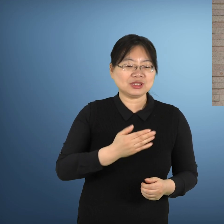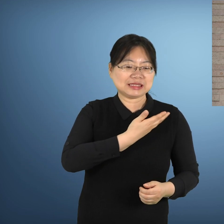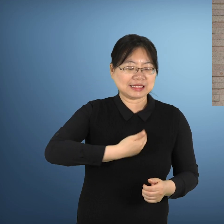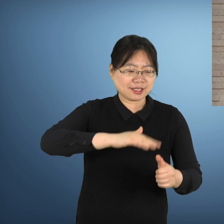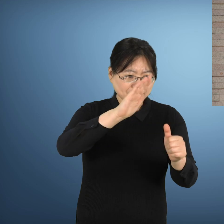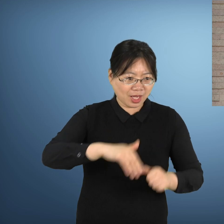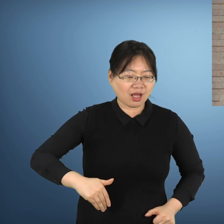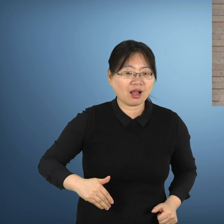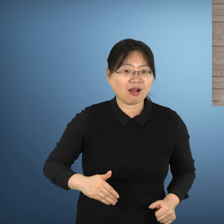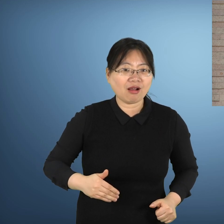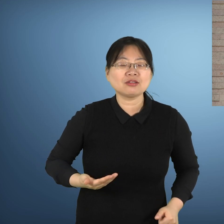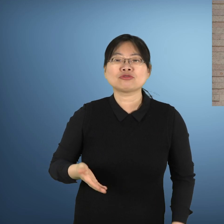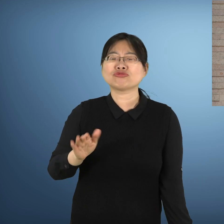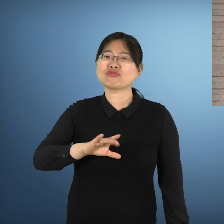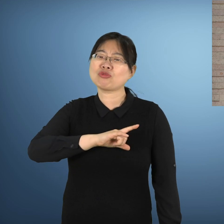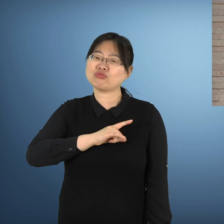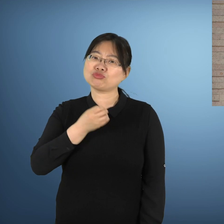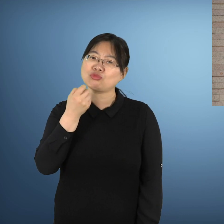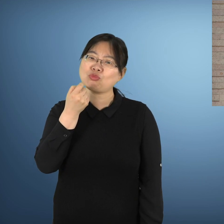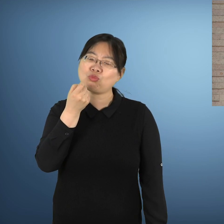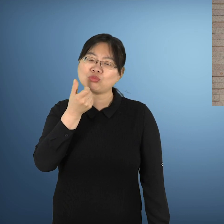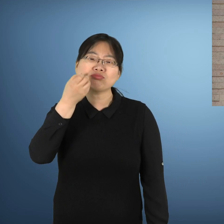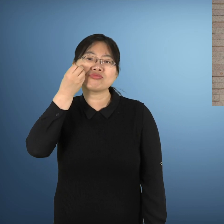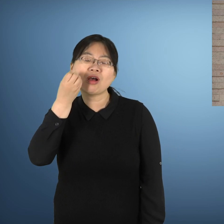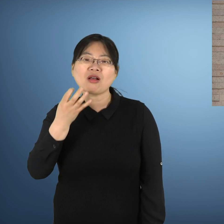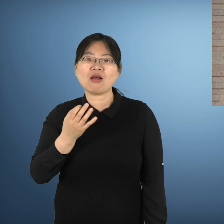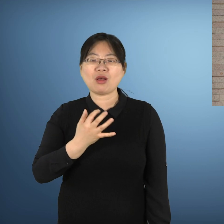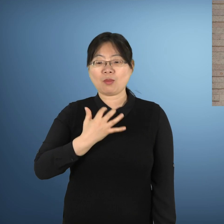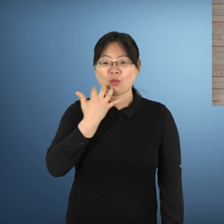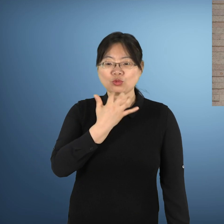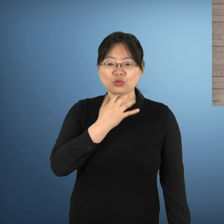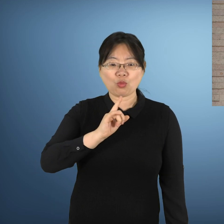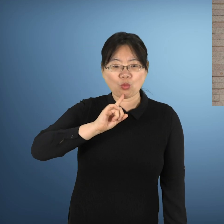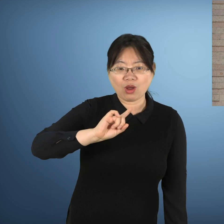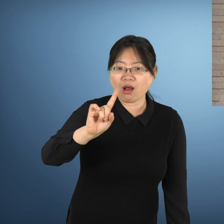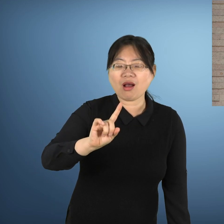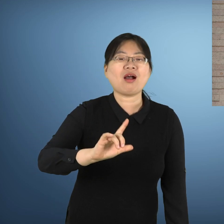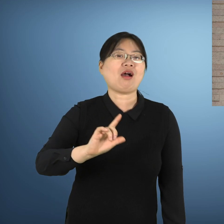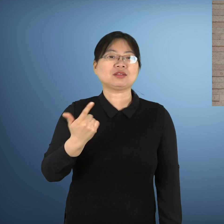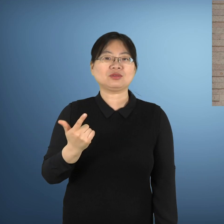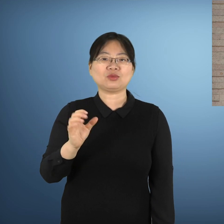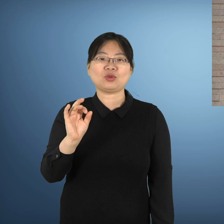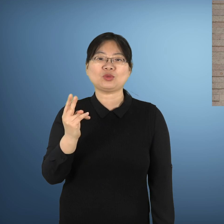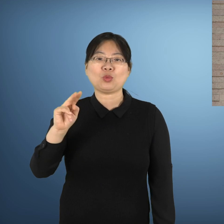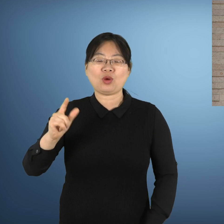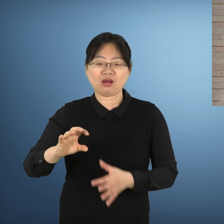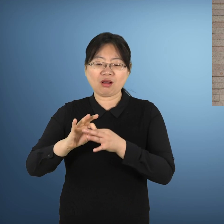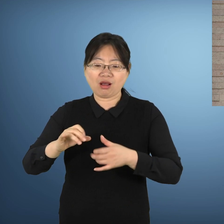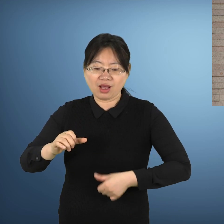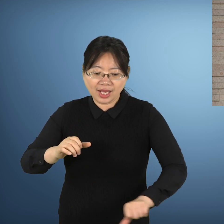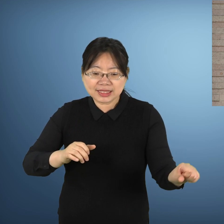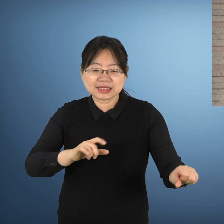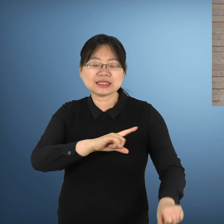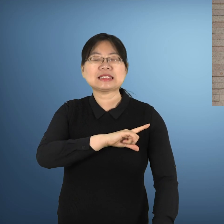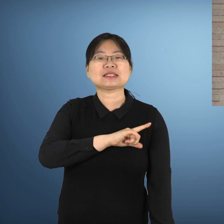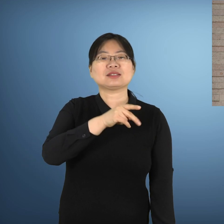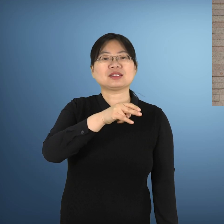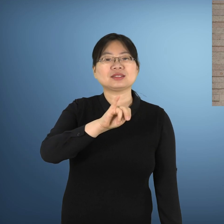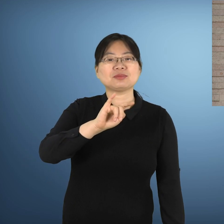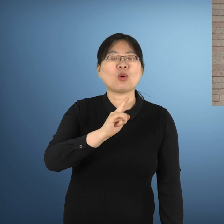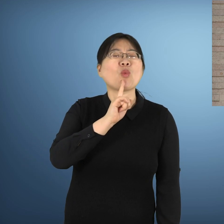베드로야 이렇게 부르시질 않고 요한의 아들 누구야? 시몬아. 시몬아.